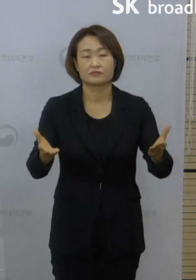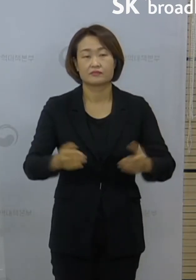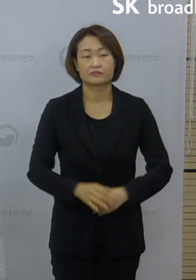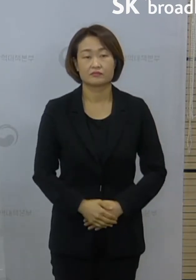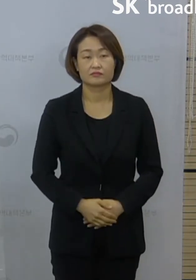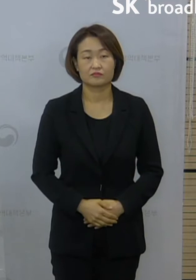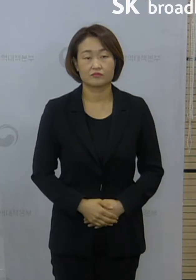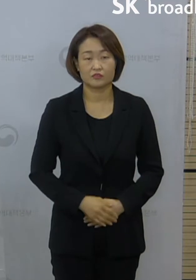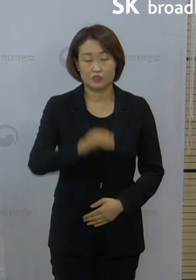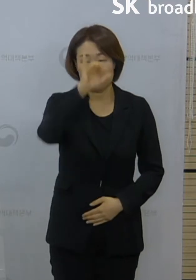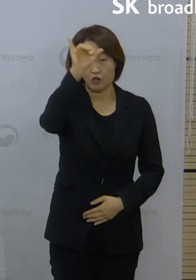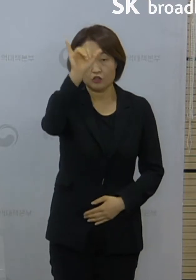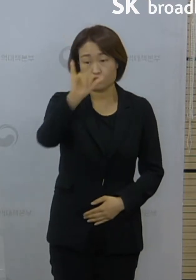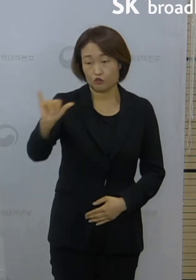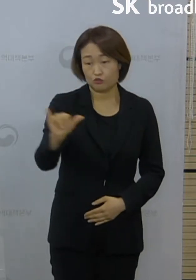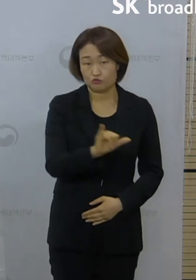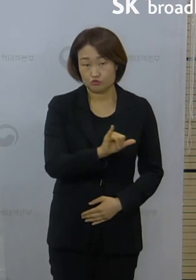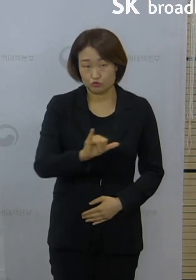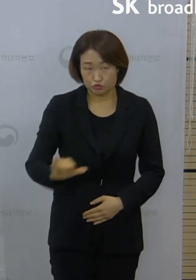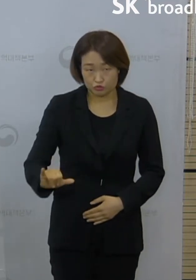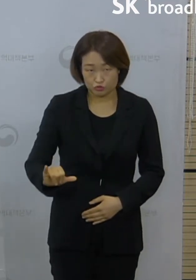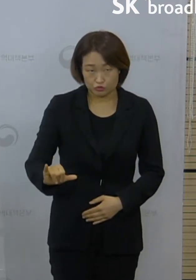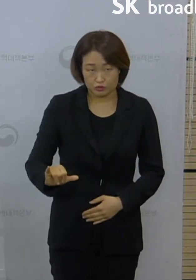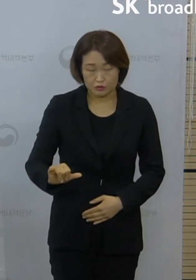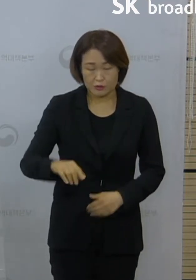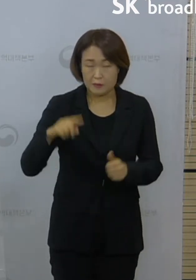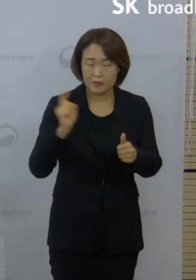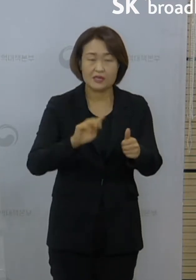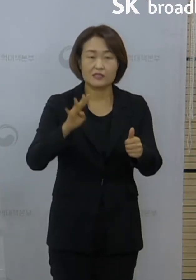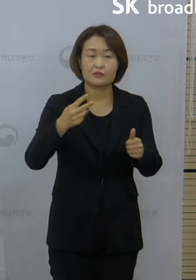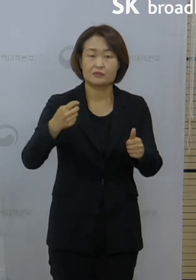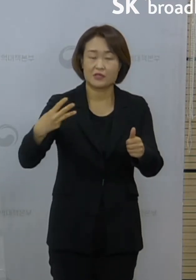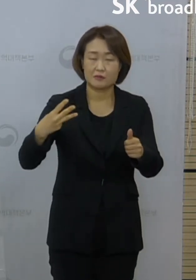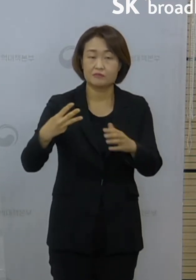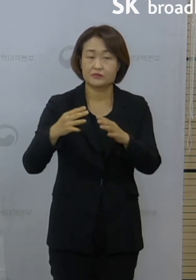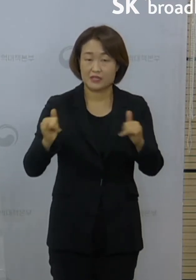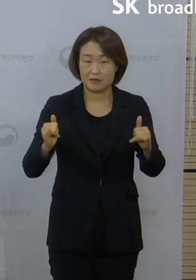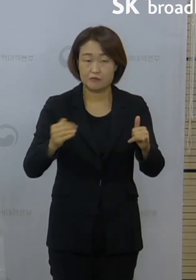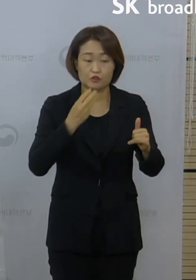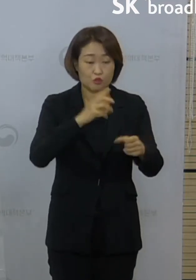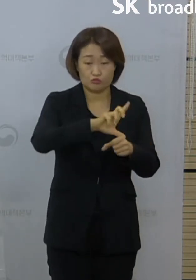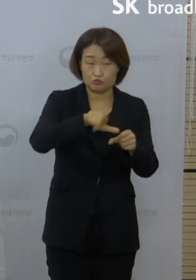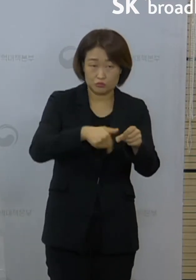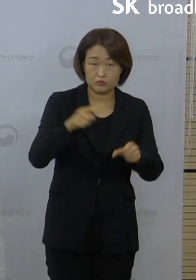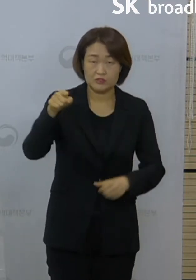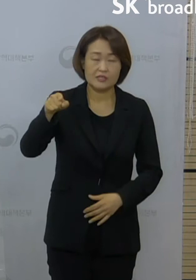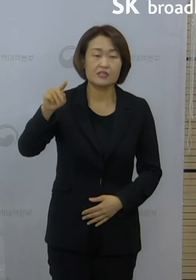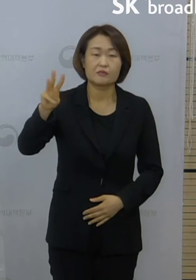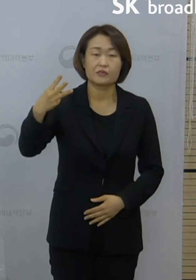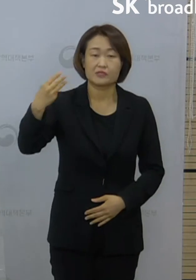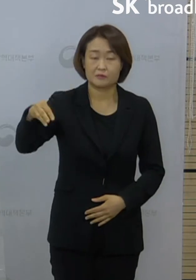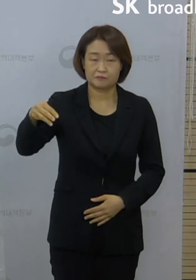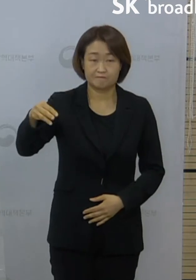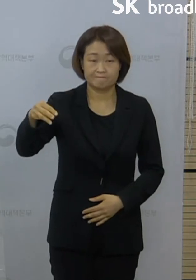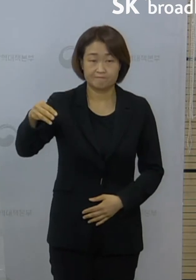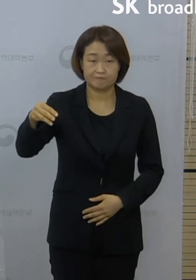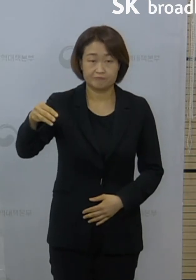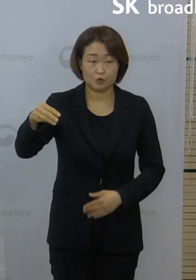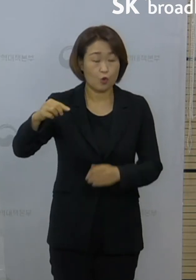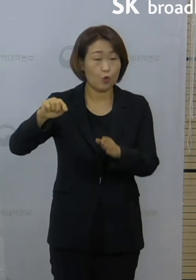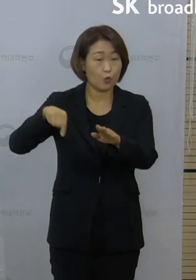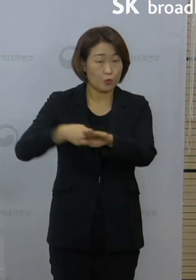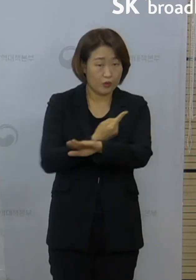전국 국내 발생은 423명 이고 권역별로 는 수도권 303 명 비수도권